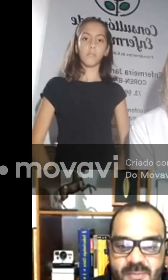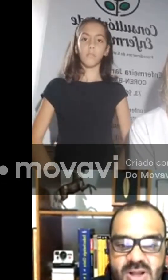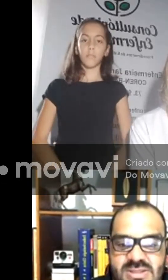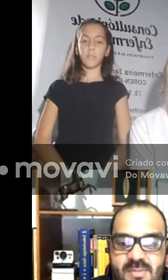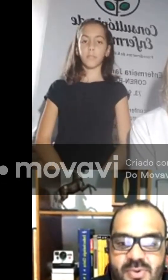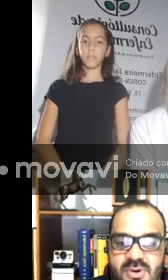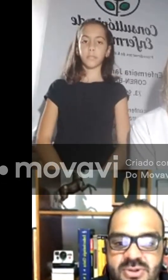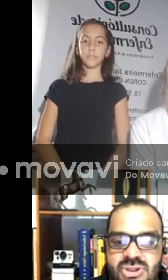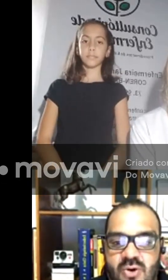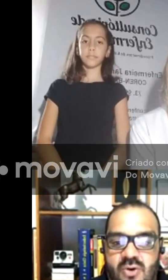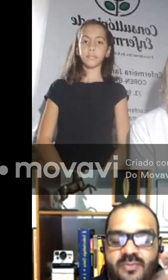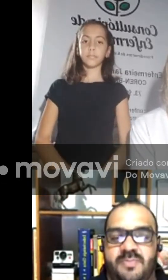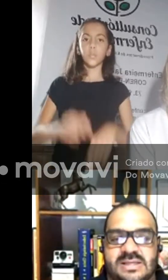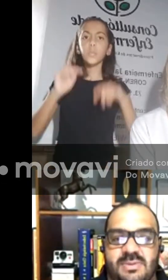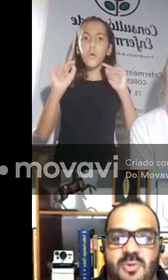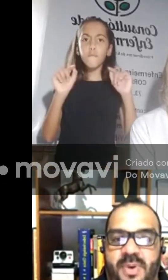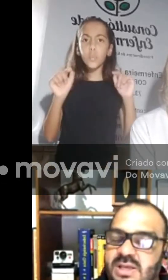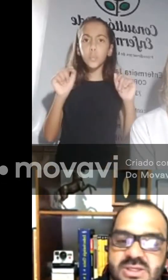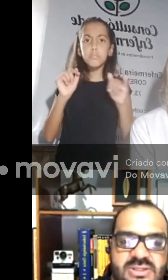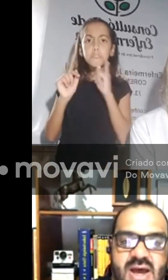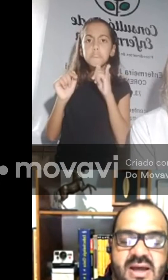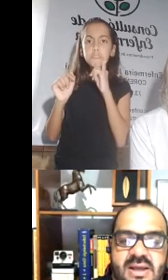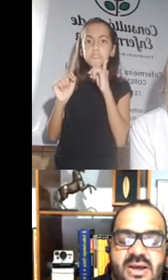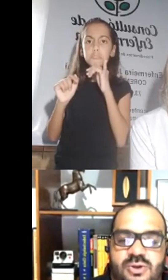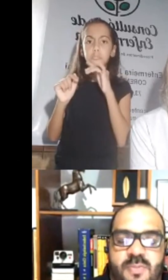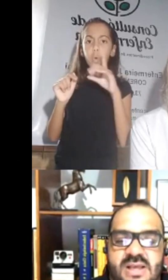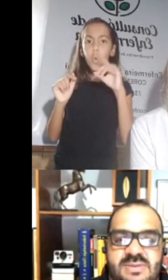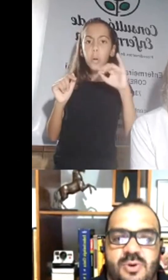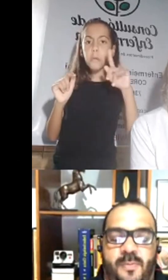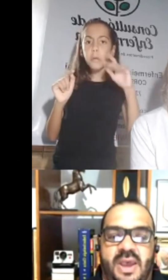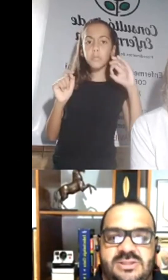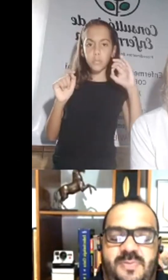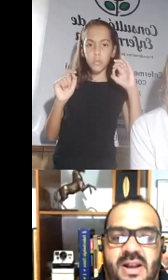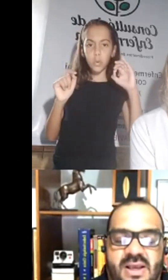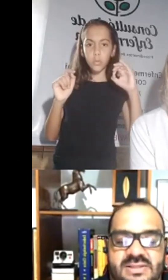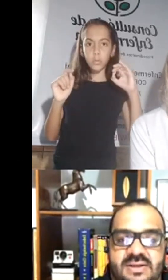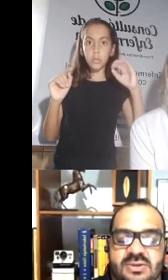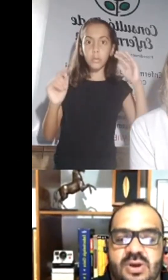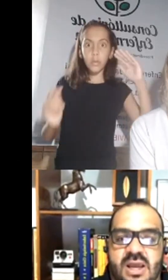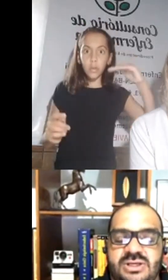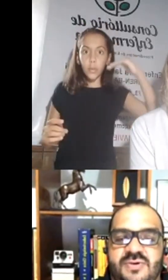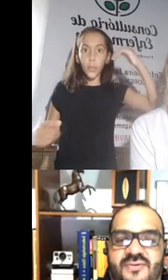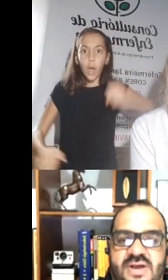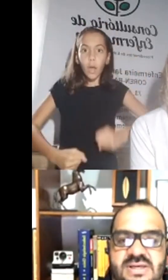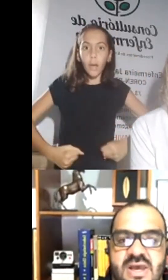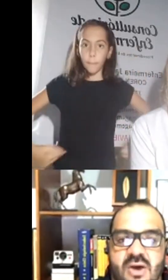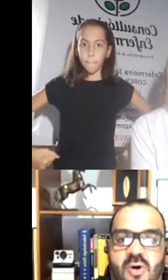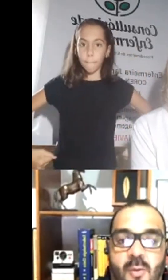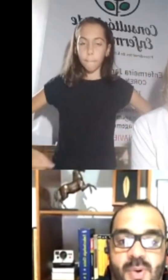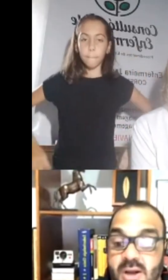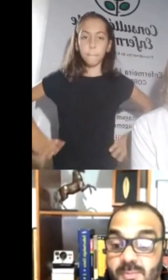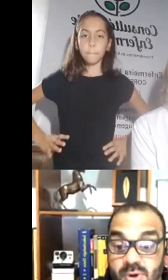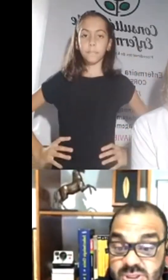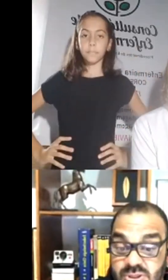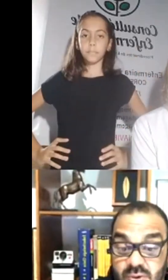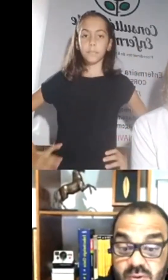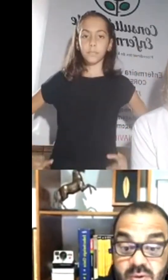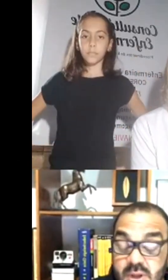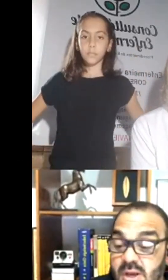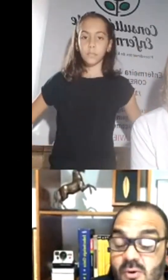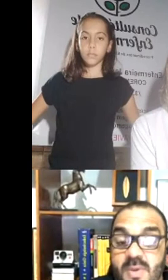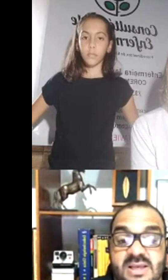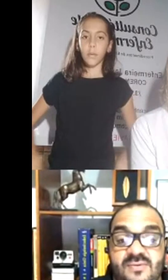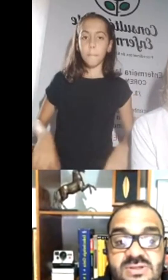Você, por exemplo, Diogo, acima do peso, está? Eu estou bem acima do peso, beleza. Então, o que a gente vai fazer? Qual o plano? Poxa,